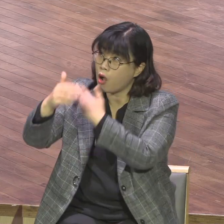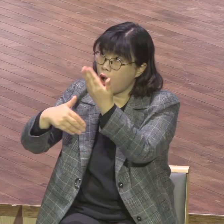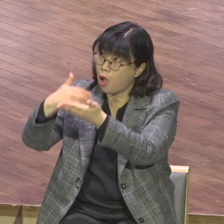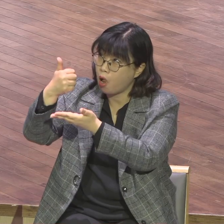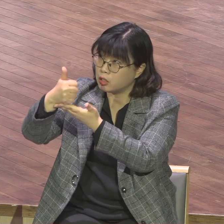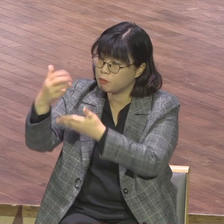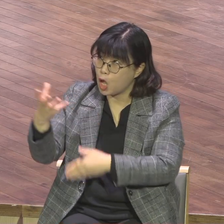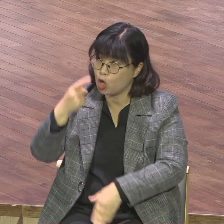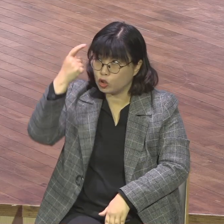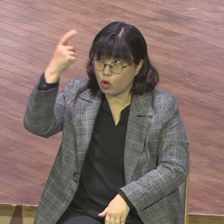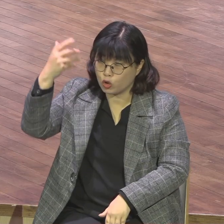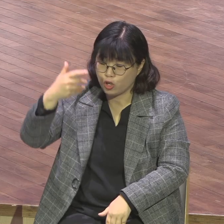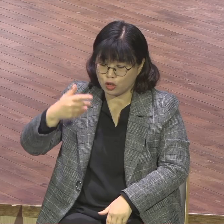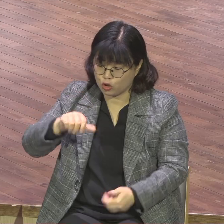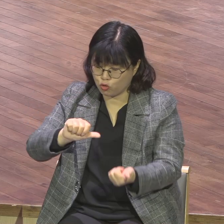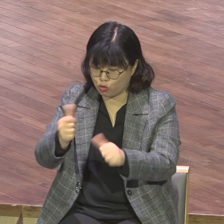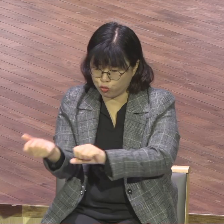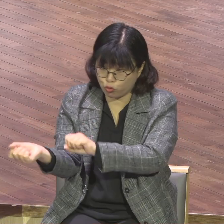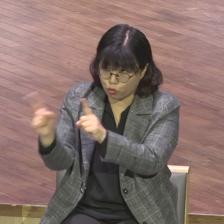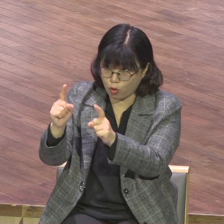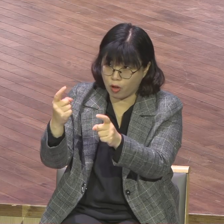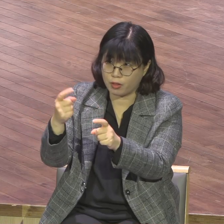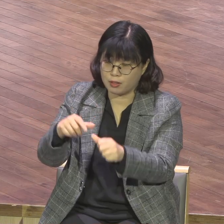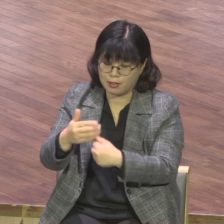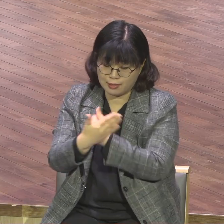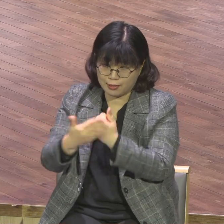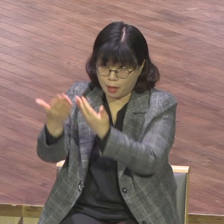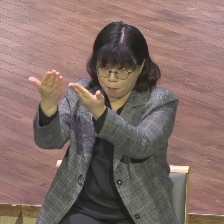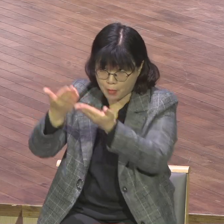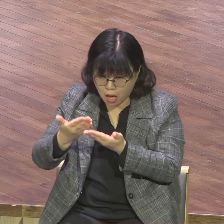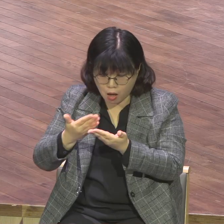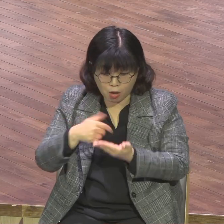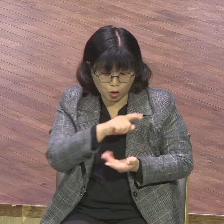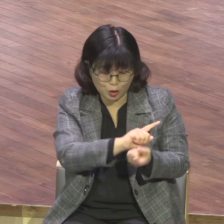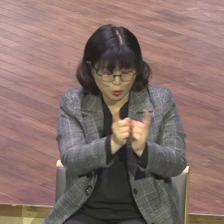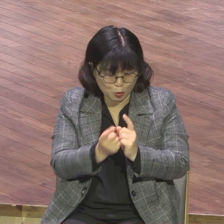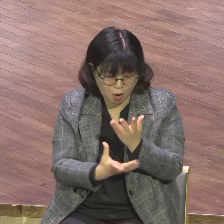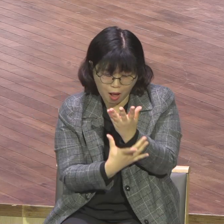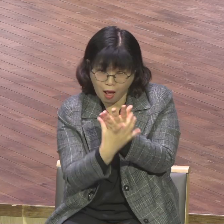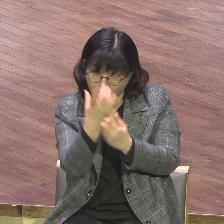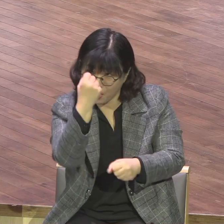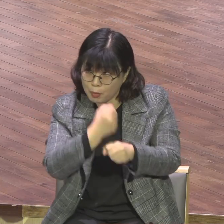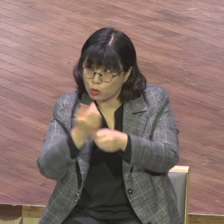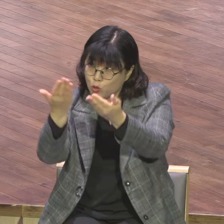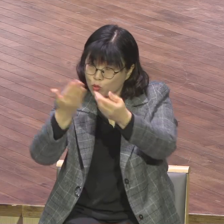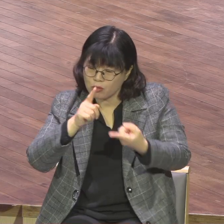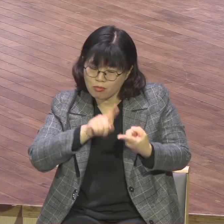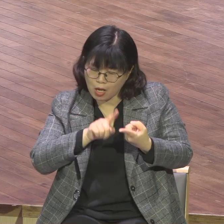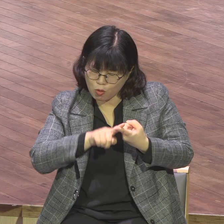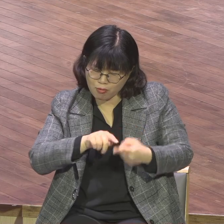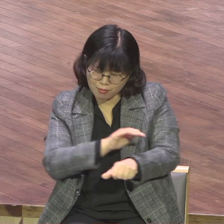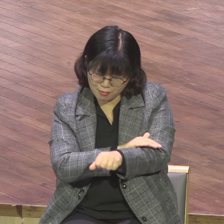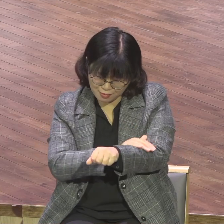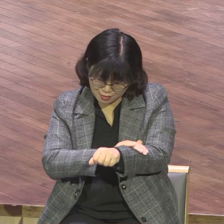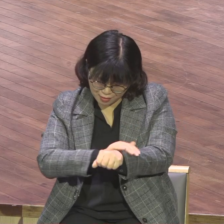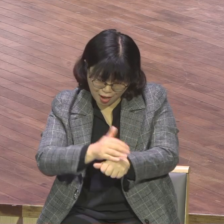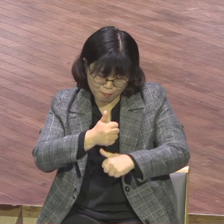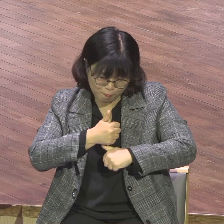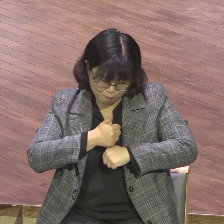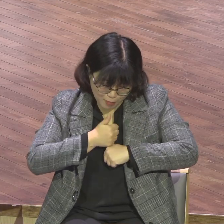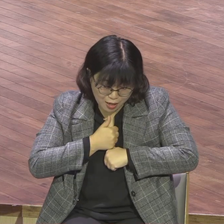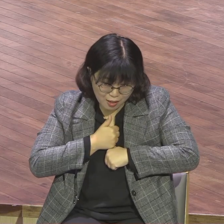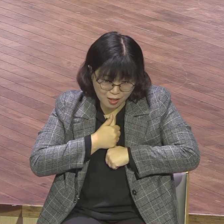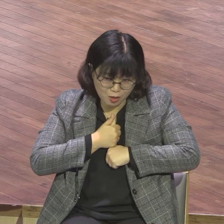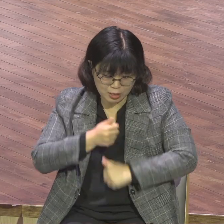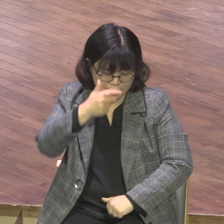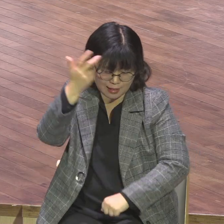하셨는데 힘써 지키라. 그리고 옛사람을 벗어버리고 새사람을 입으라. 새사람